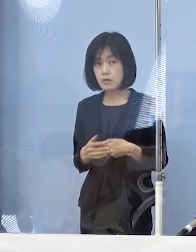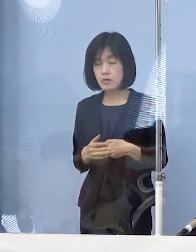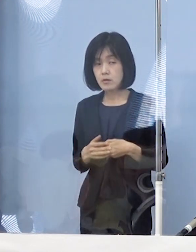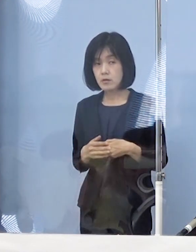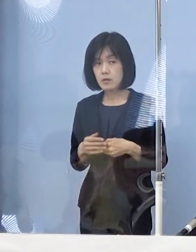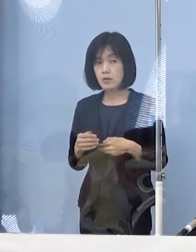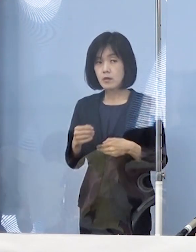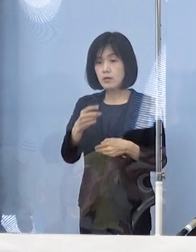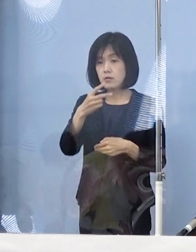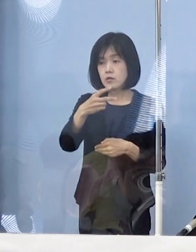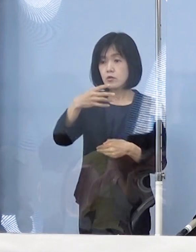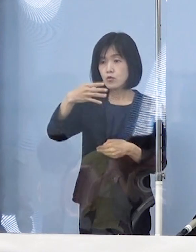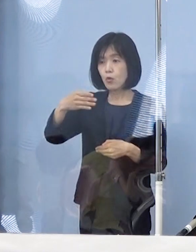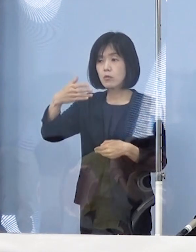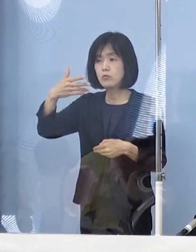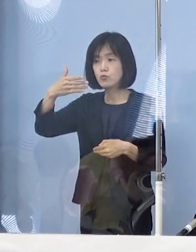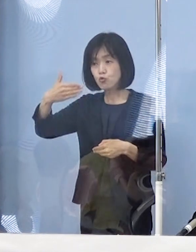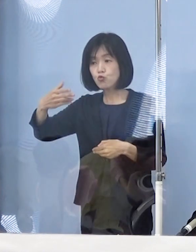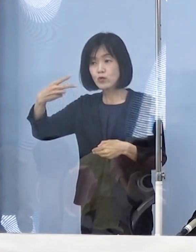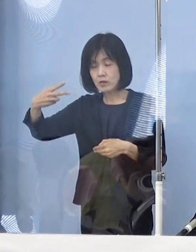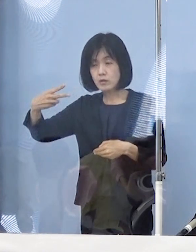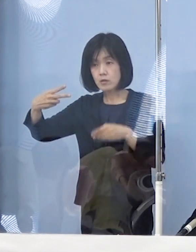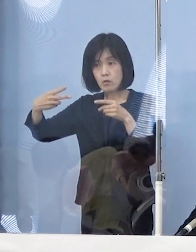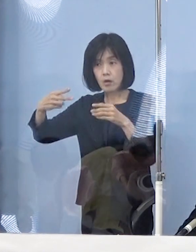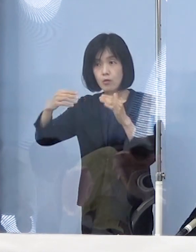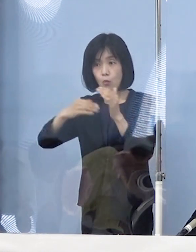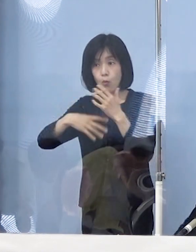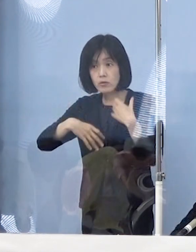長、2492は高校生どうしてますか。